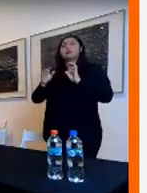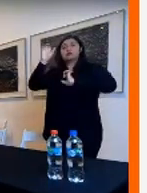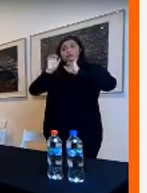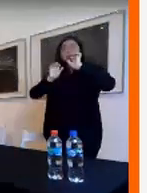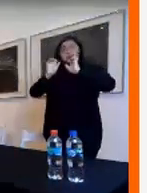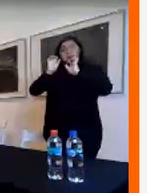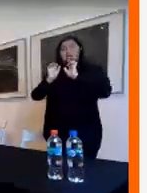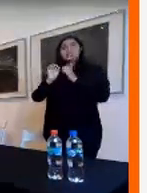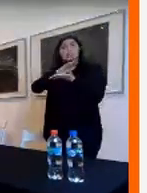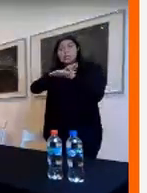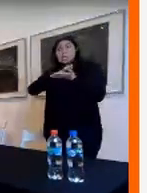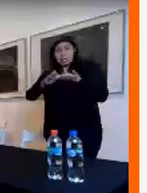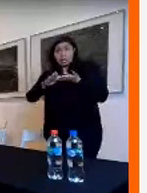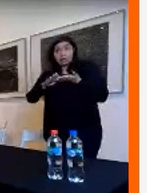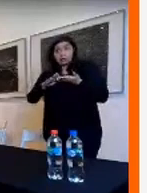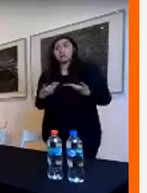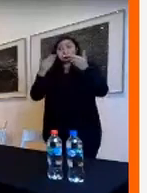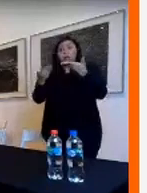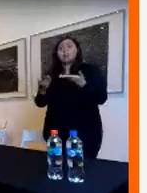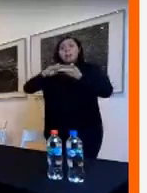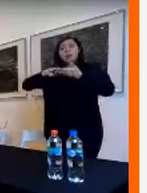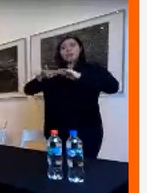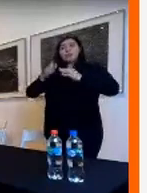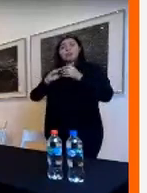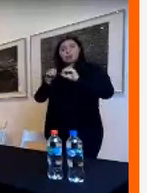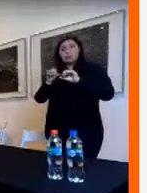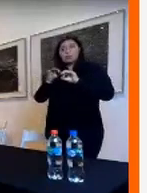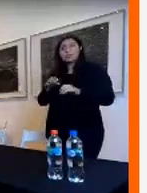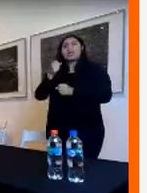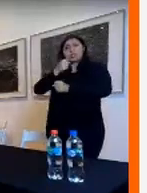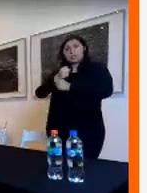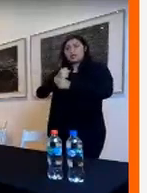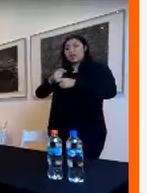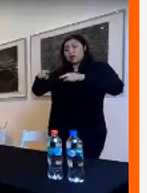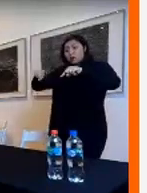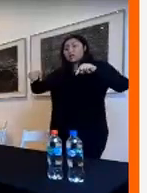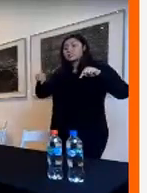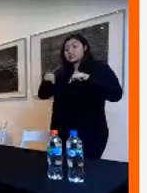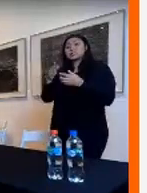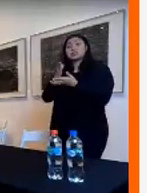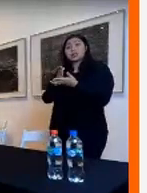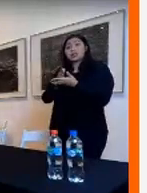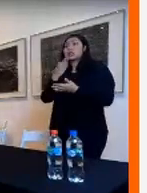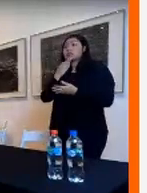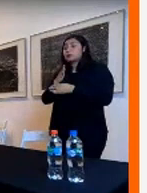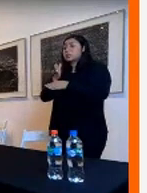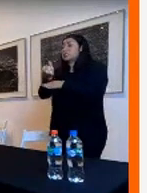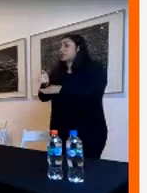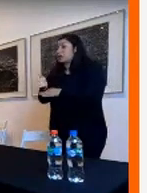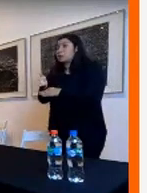se granito, es un regalo para la comunidad educativa, y los trabajamos en sala o también los visitamos en sus mismos